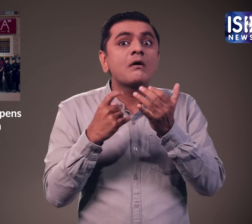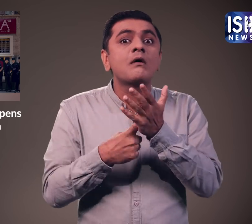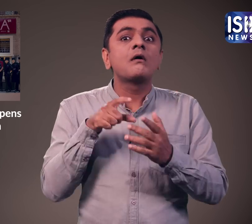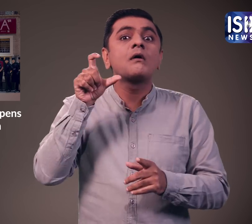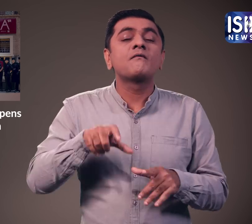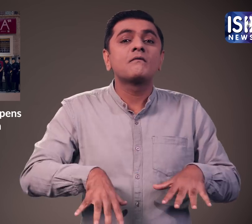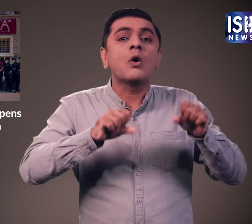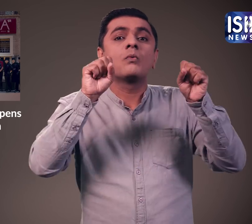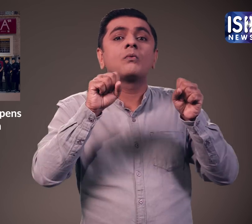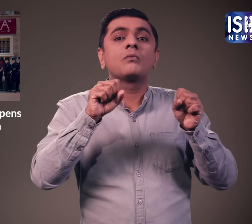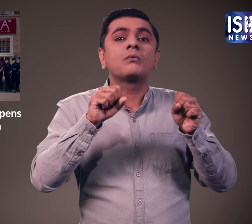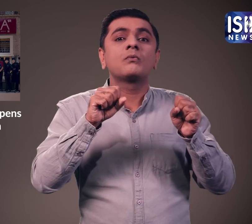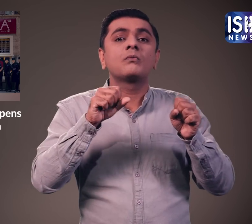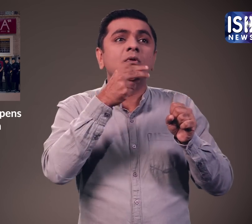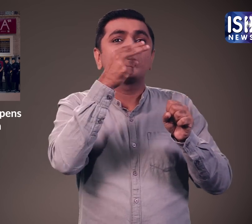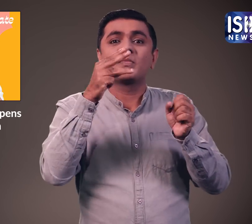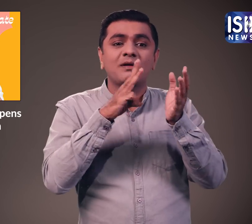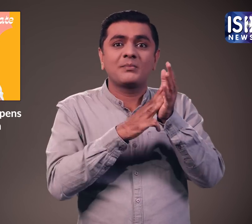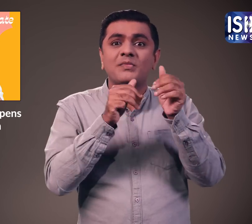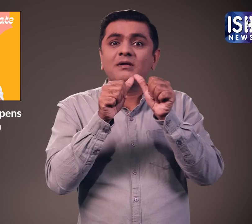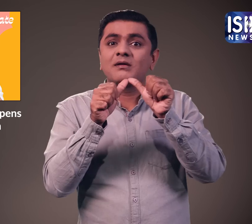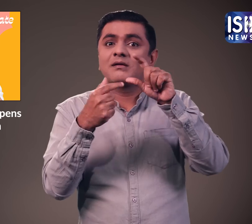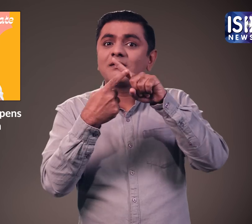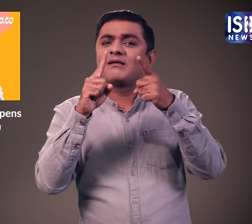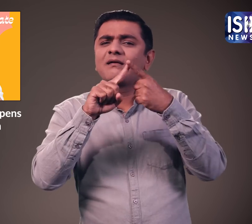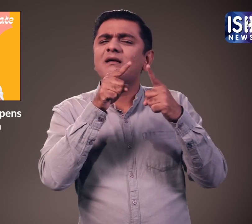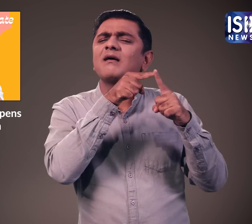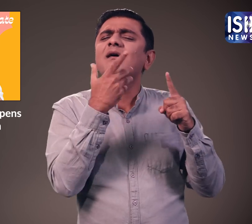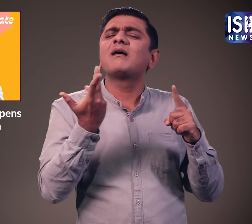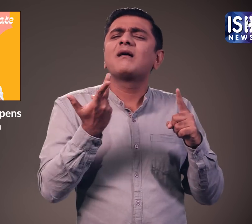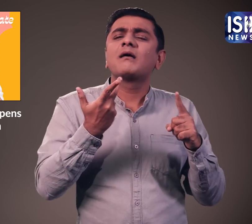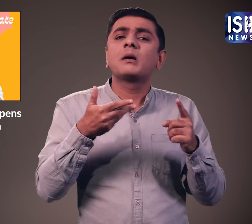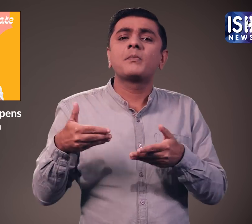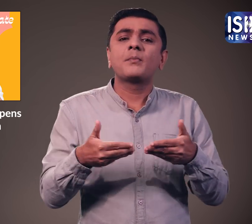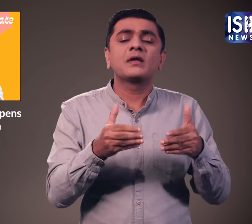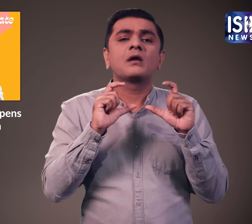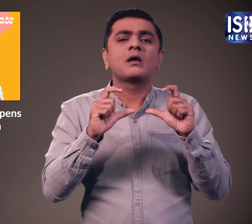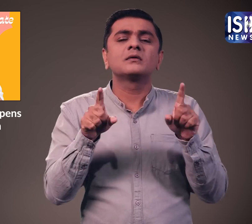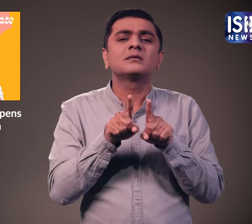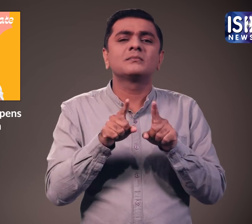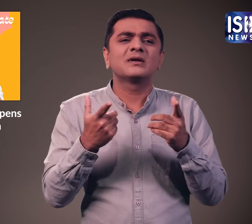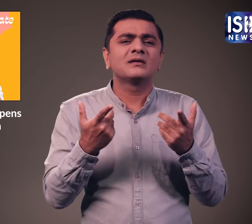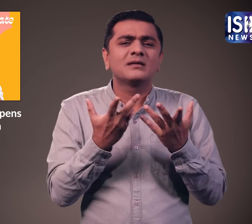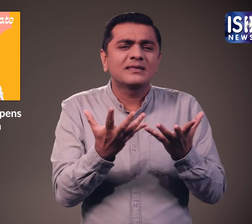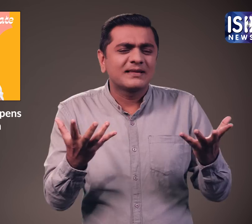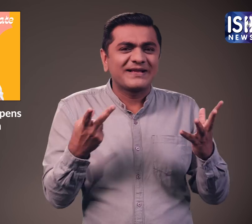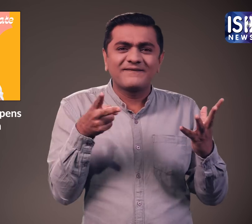राइना ने माते नामक एक बेबी केर ब्रांड की सहस्त अपना भी की है। जो